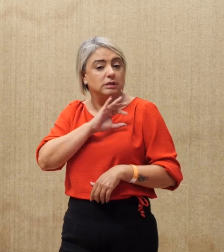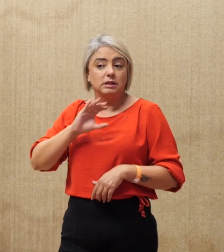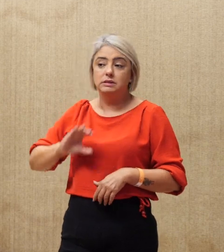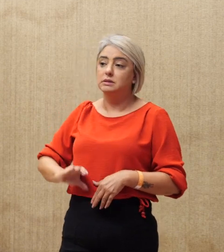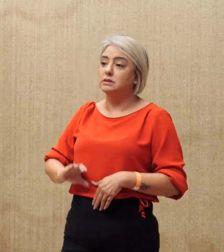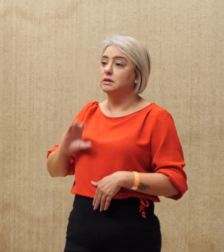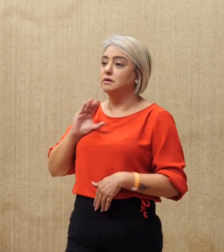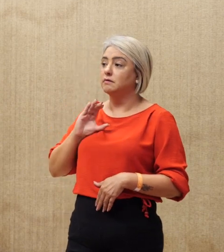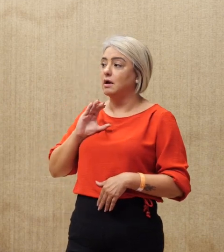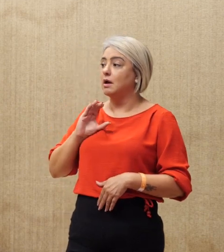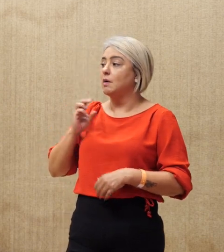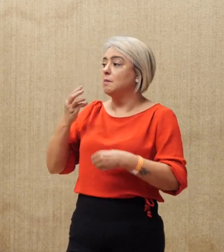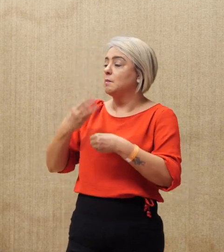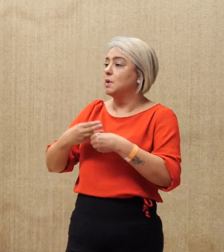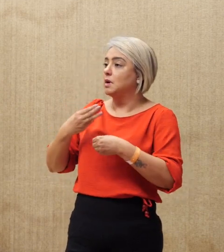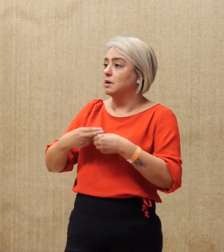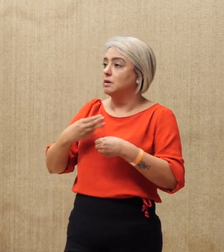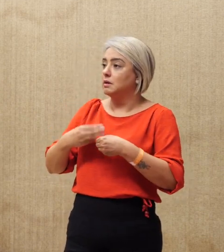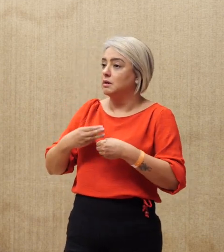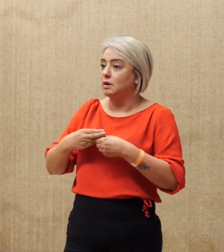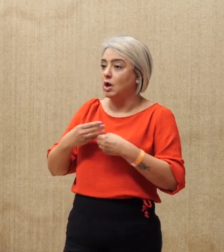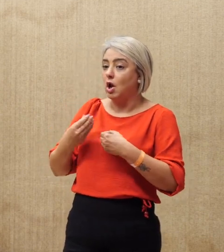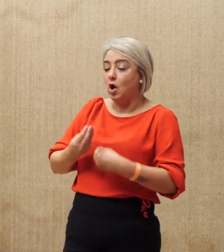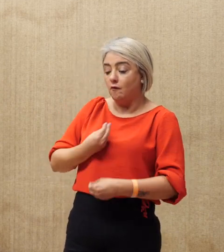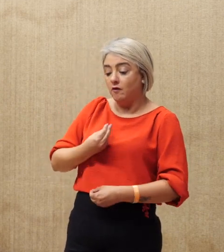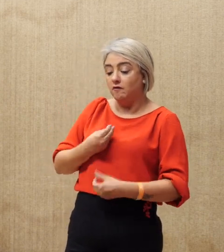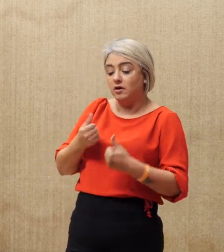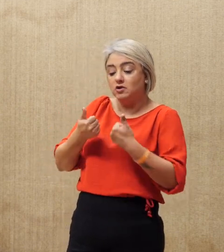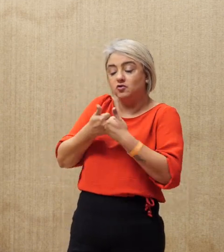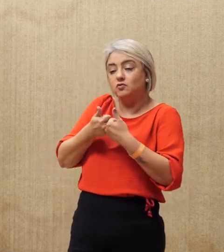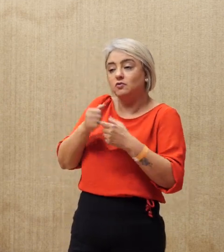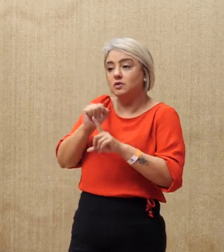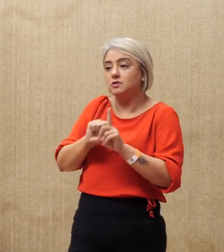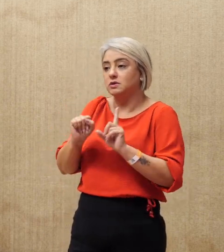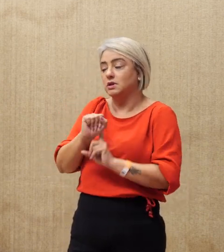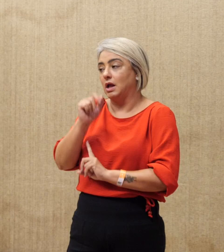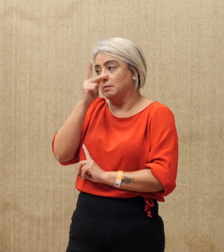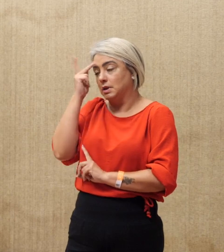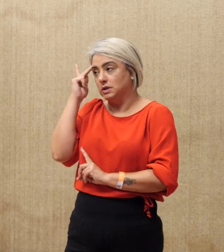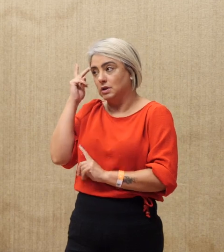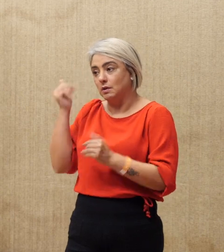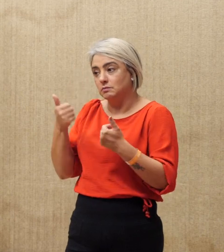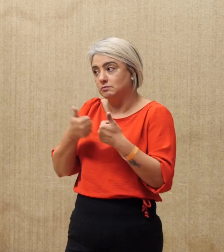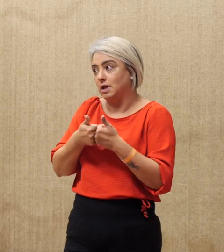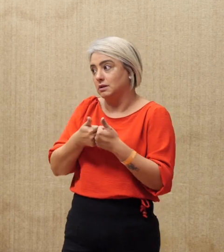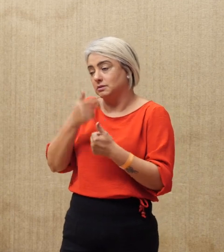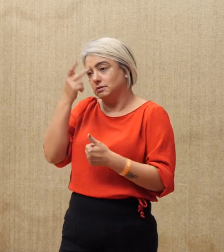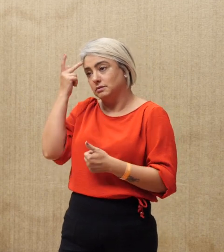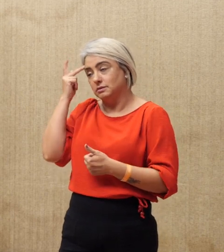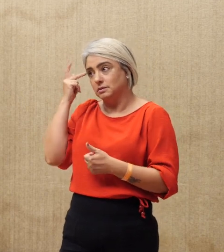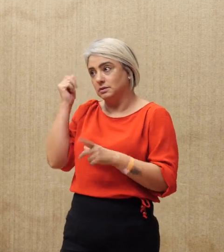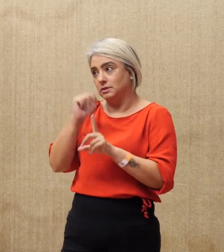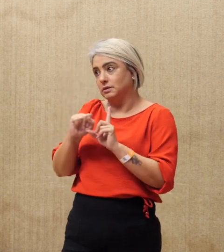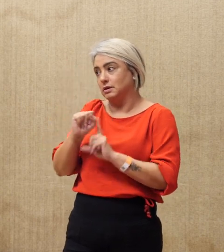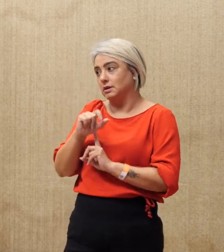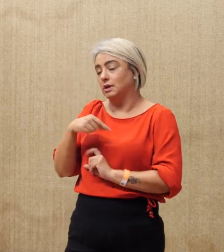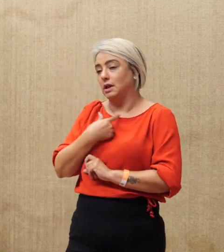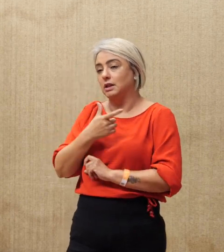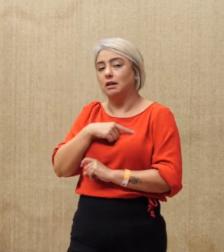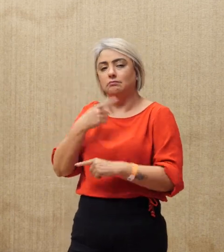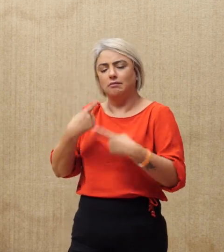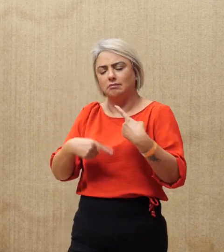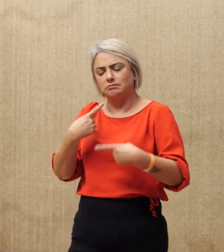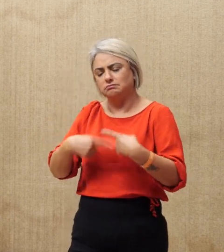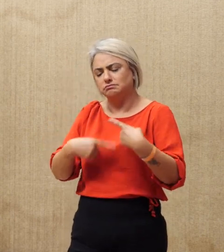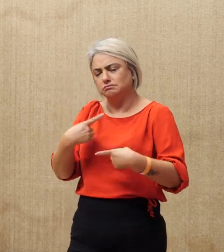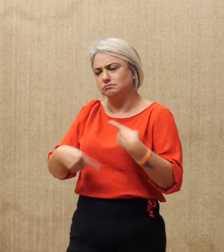civil municipal para conviver ao lado da sociedade, porque elas são as pessoas que estão mais próximas à sociedade. Então, nós temos um debate